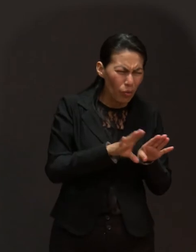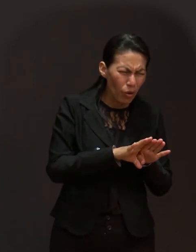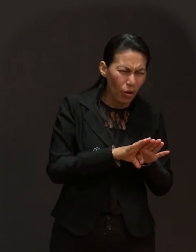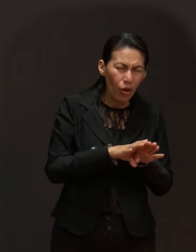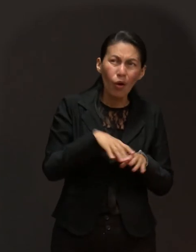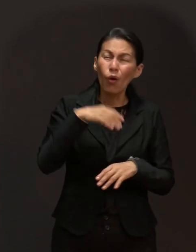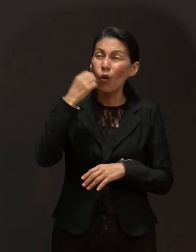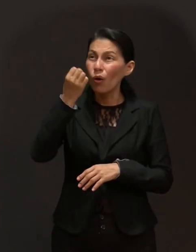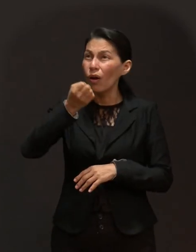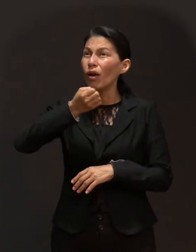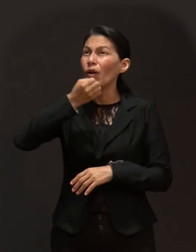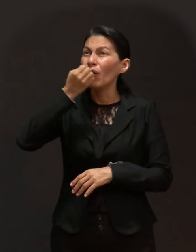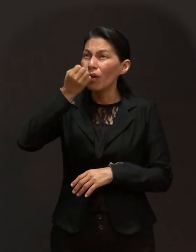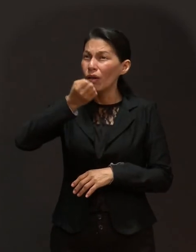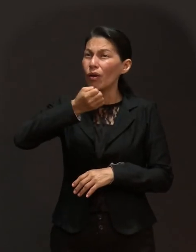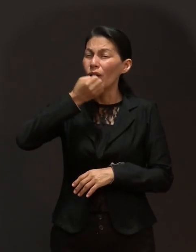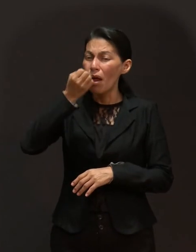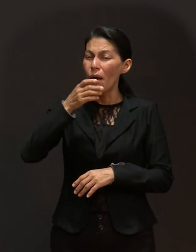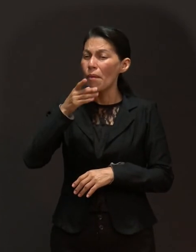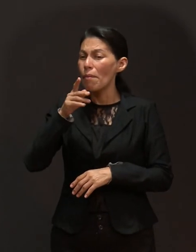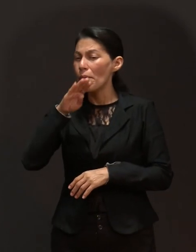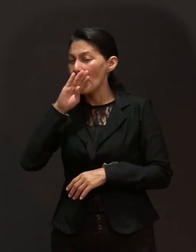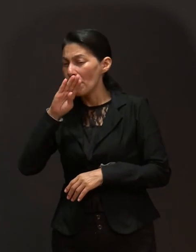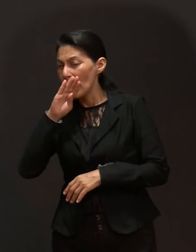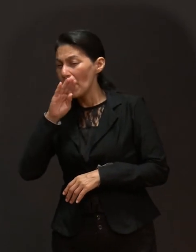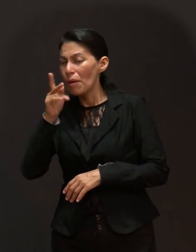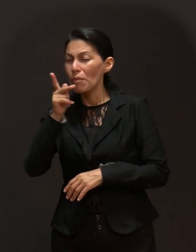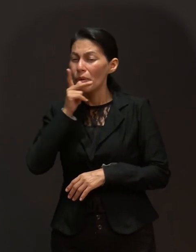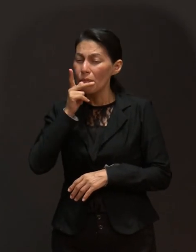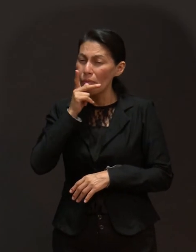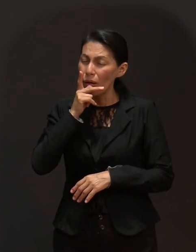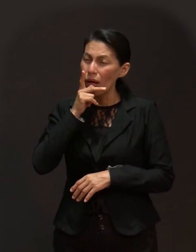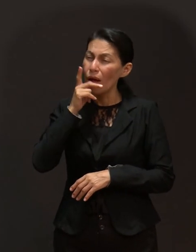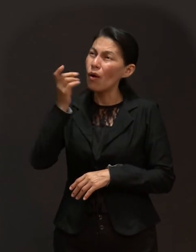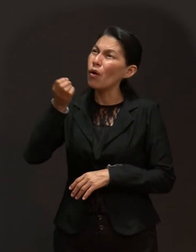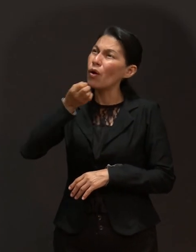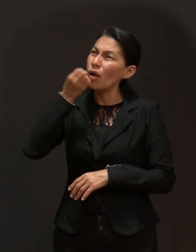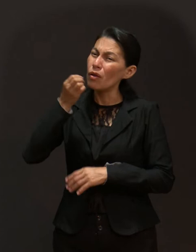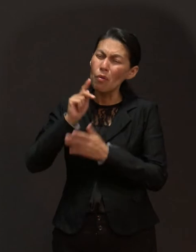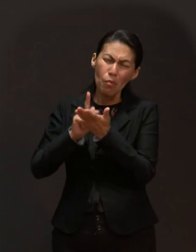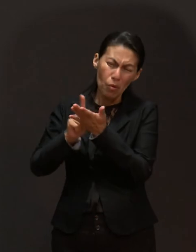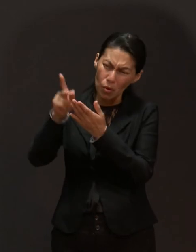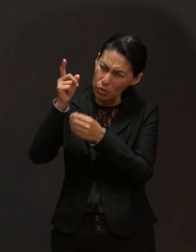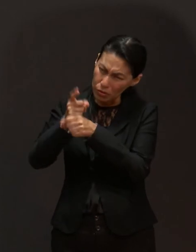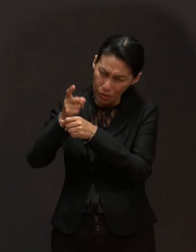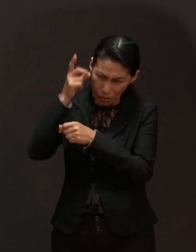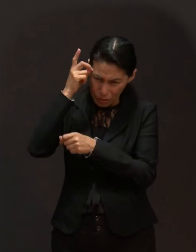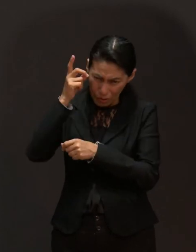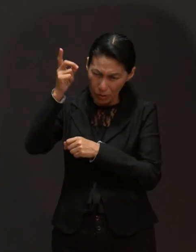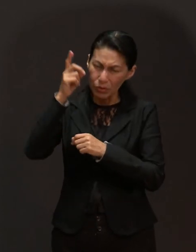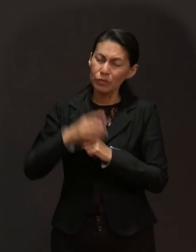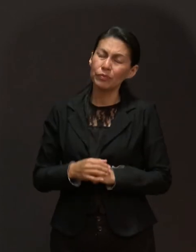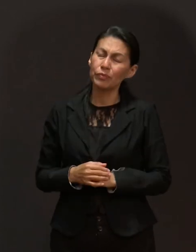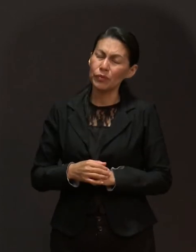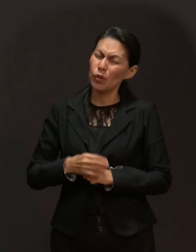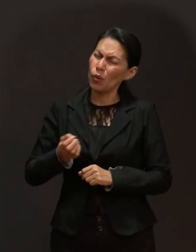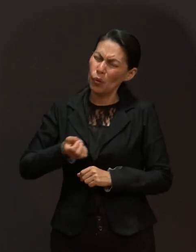maduró esa idea? orando comenzamos a orar con mi mamá mi papá para que Dios haga la voluntad y yo no